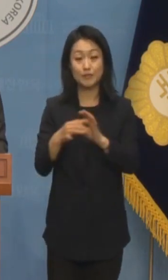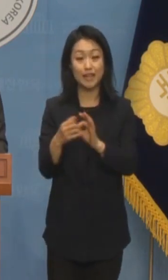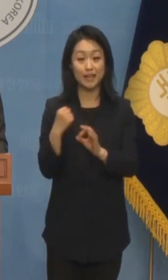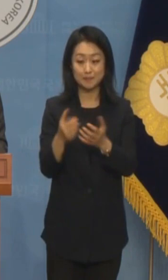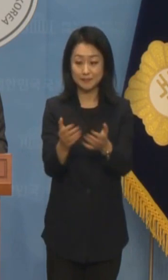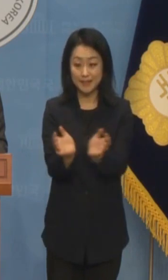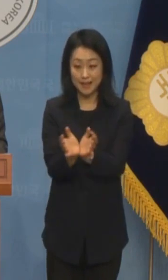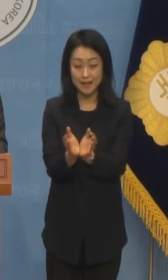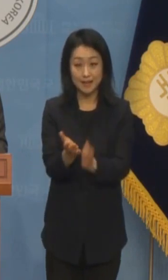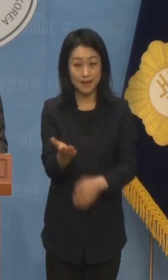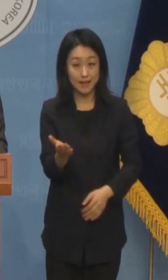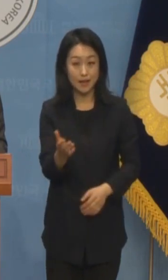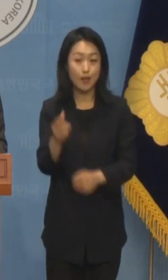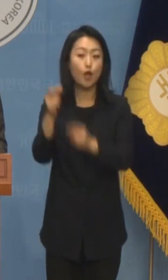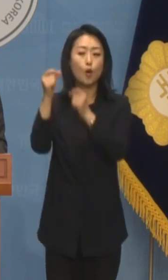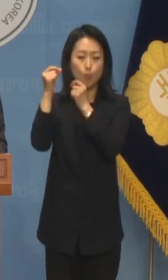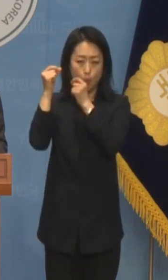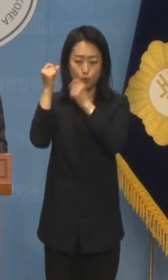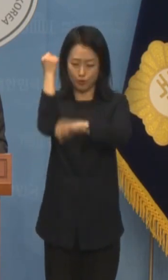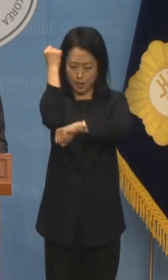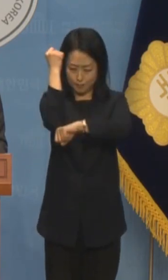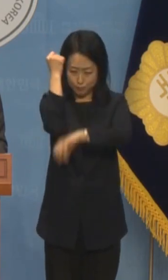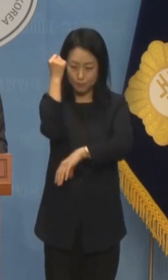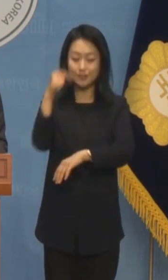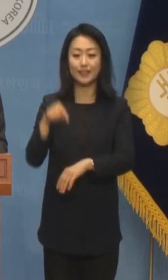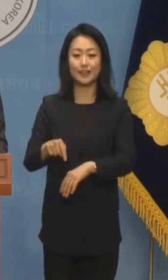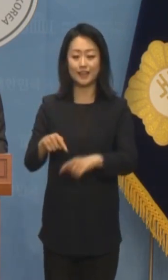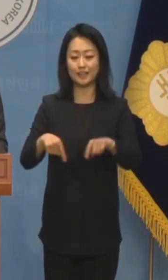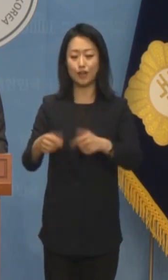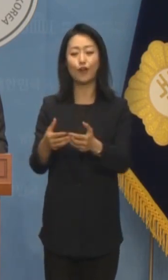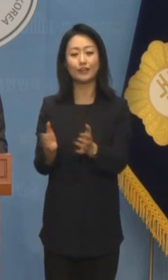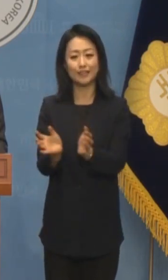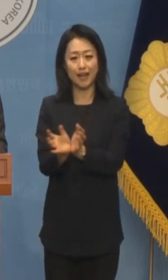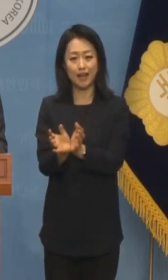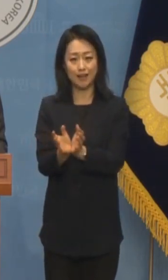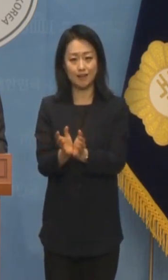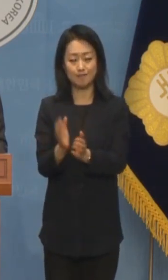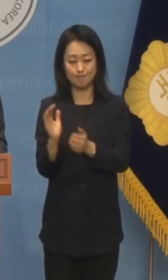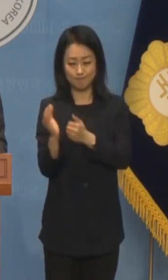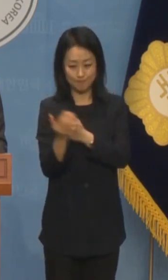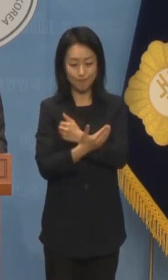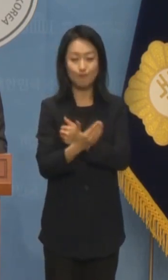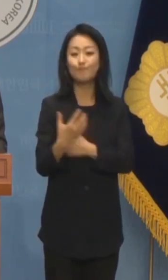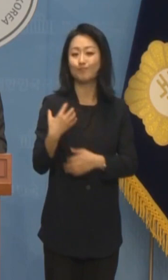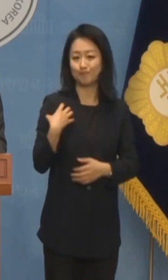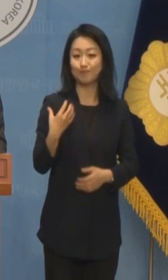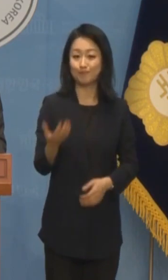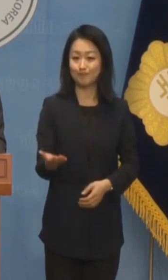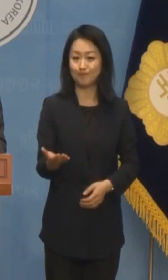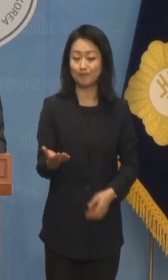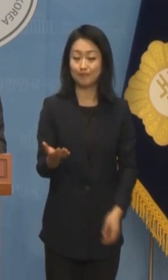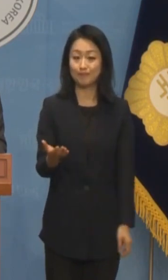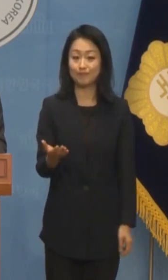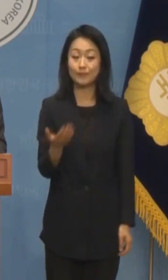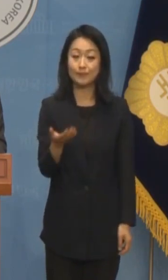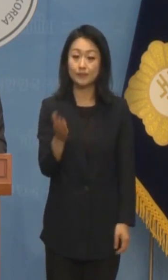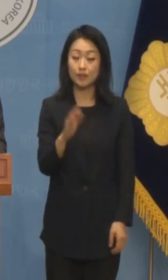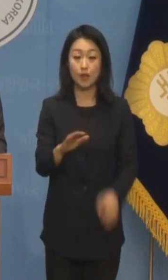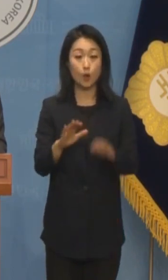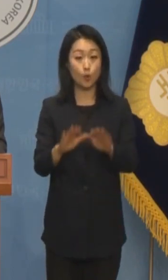국민의힘은 유일한 보수의 뿌리를 자처하고 지켜내는 정당입니다. 그러나